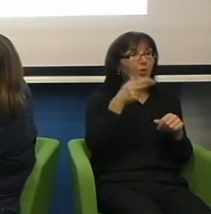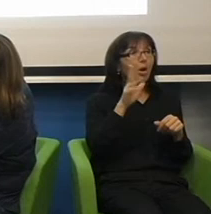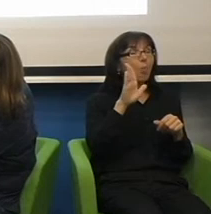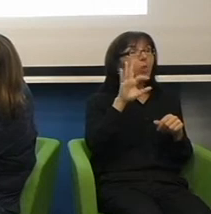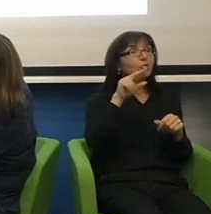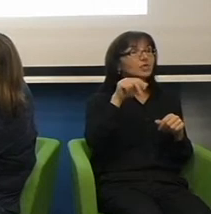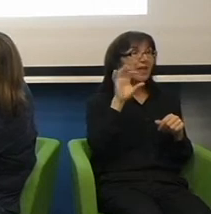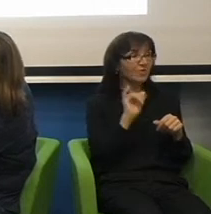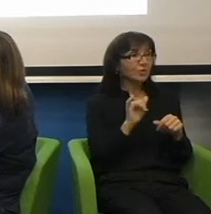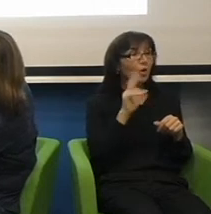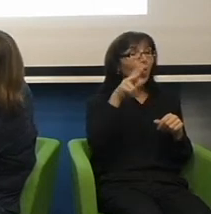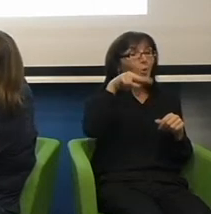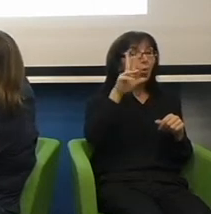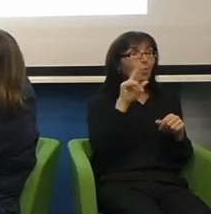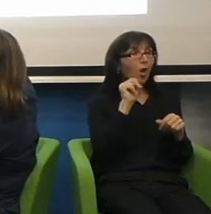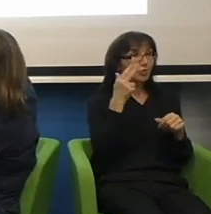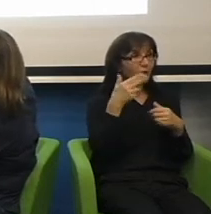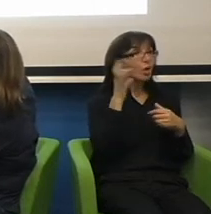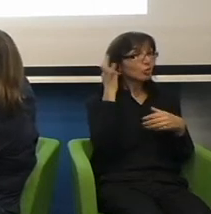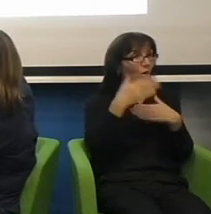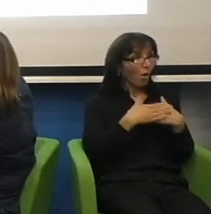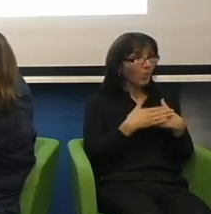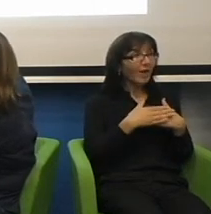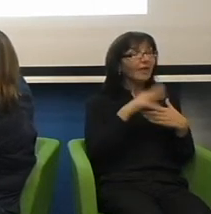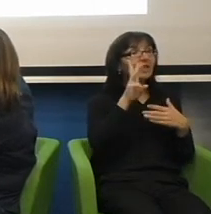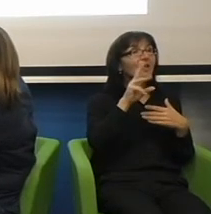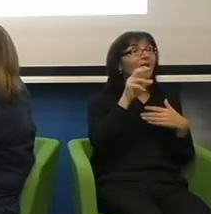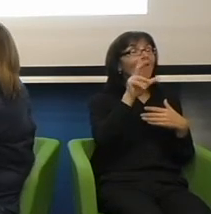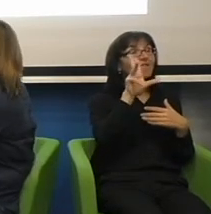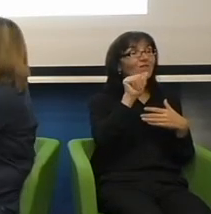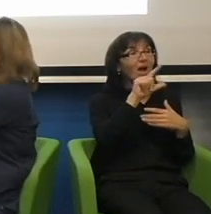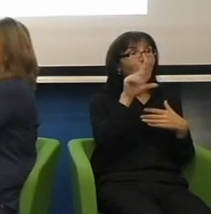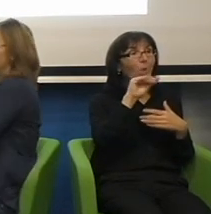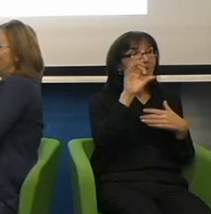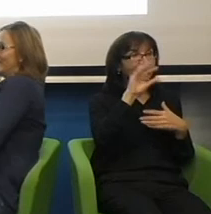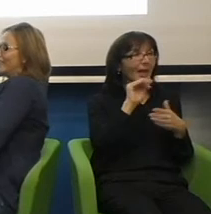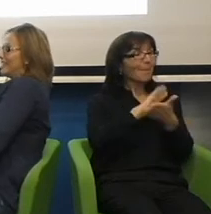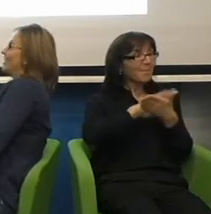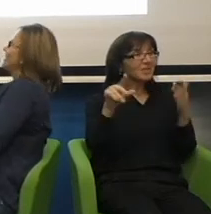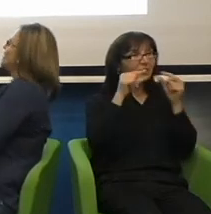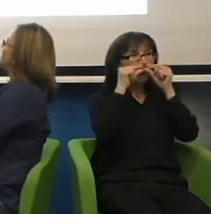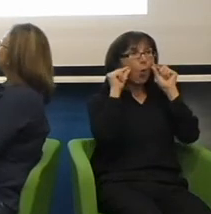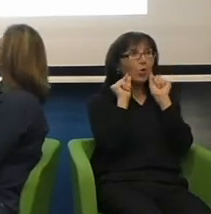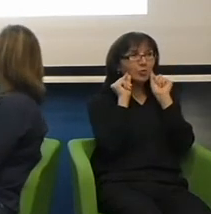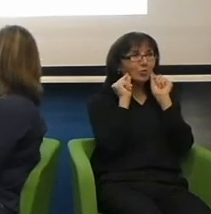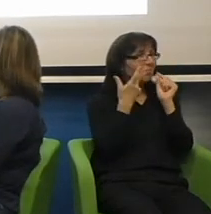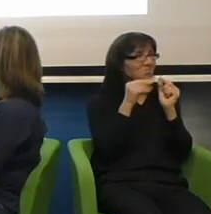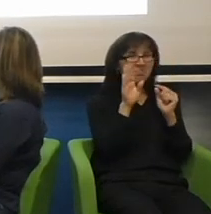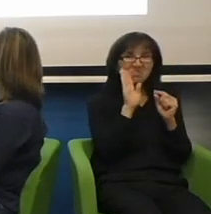Borusewicz, Gajka Kuroń, czyli żona Jacka, i Lech Wałęsa, jeszcze bez wąsów. zupełnie niepodobny. Tak, nie?